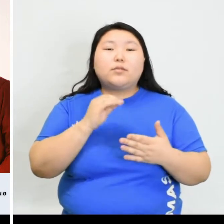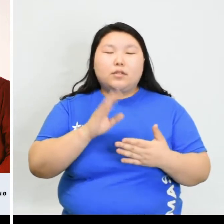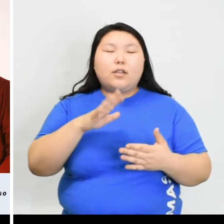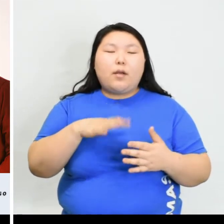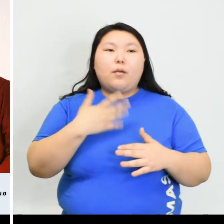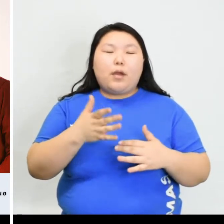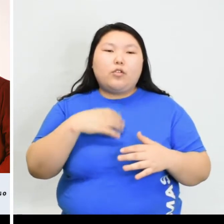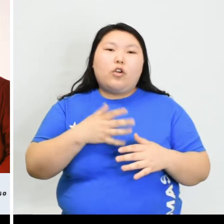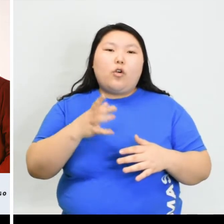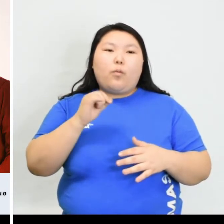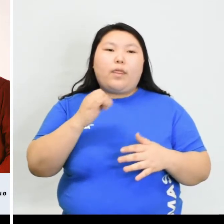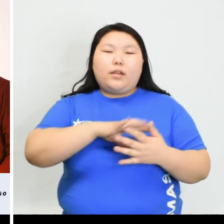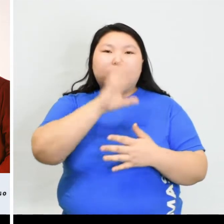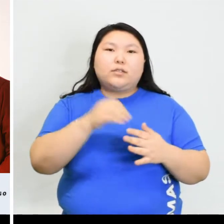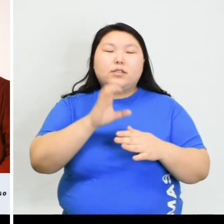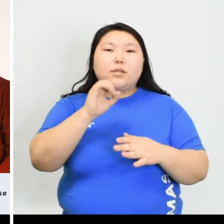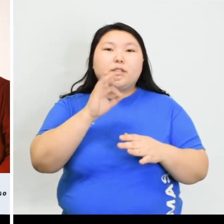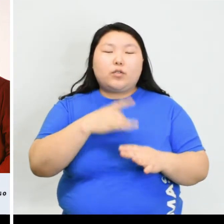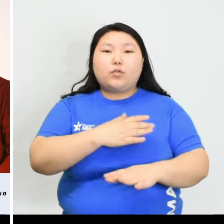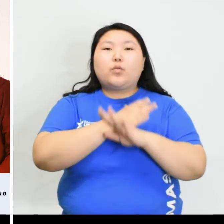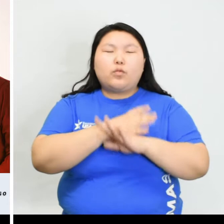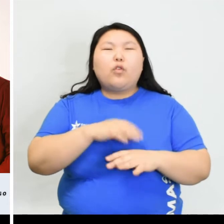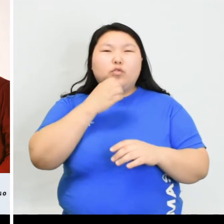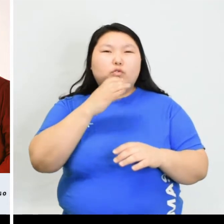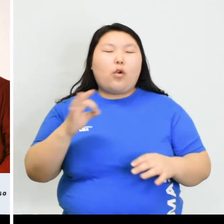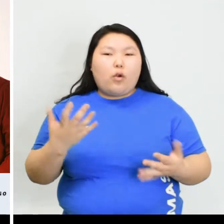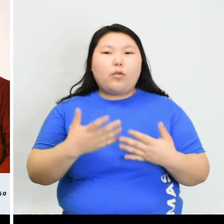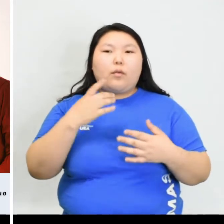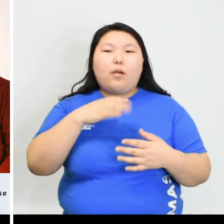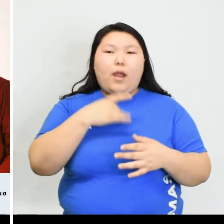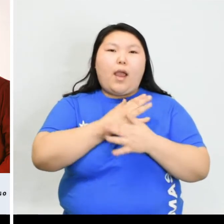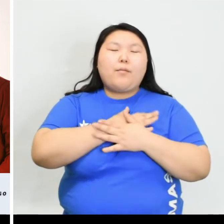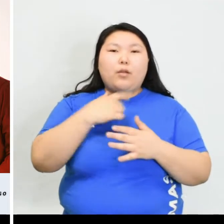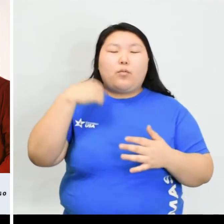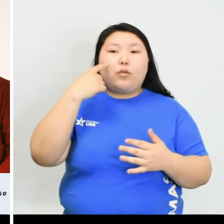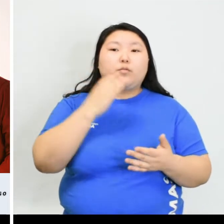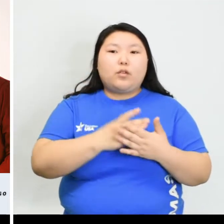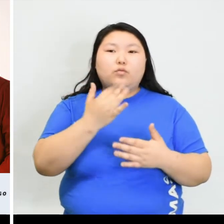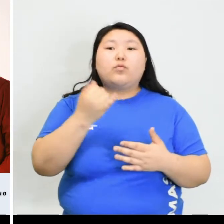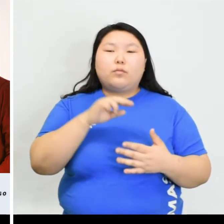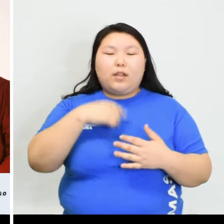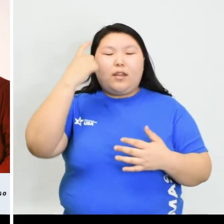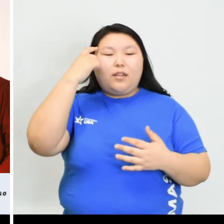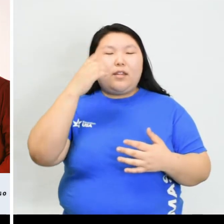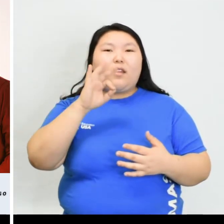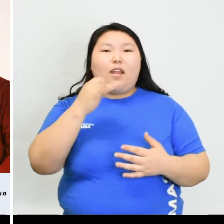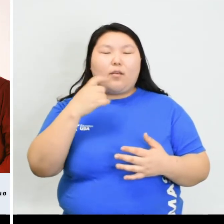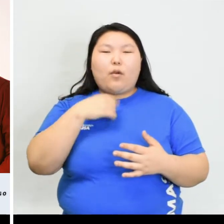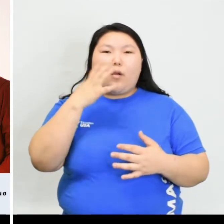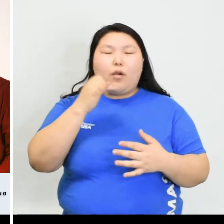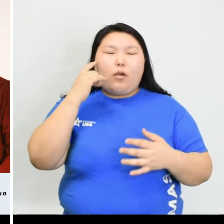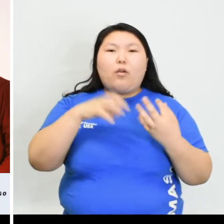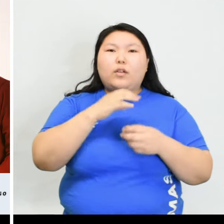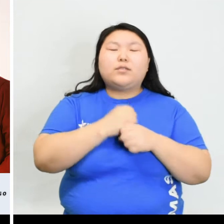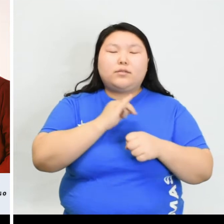явчихна. Тэгэхээр үтэл тэгэл бараг бүтэн семестр дуусчихна. Тэгэл ёо хэцэгэл хамхаа л бодож байгаа байхгүй шүү. Бүр нөө тарих мөрх чинь